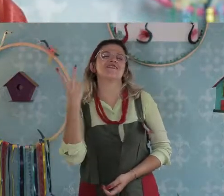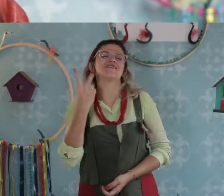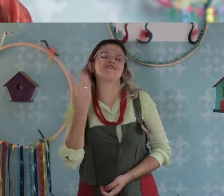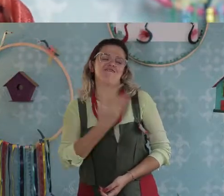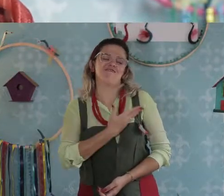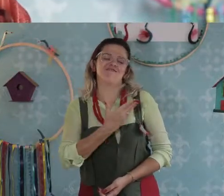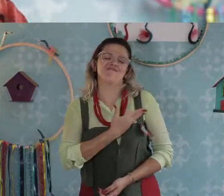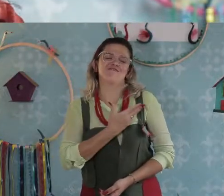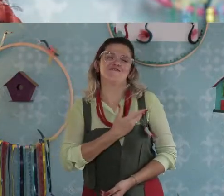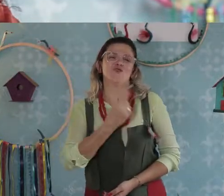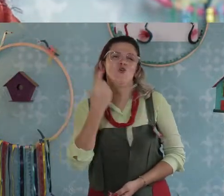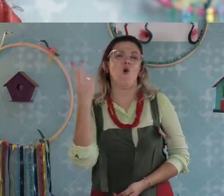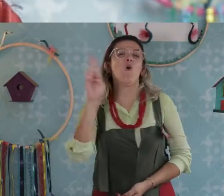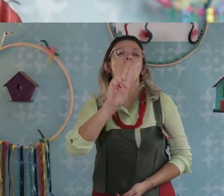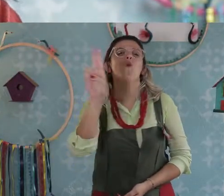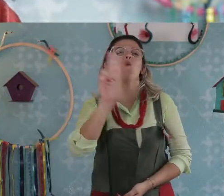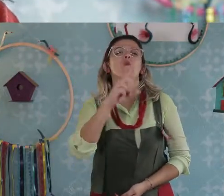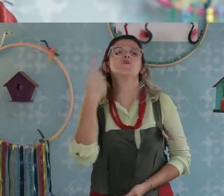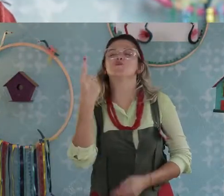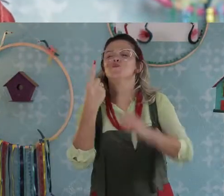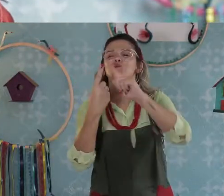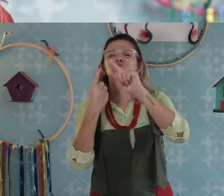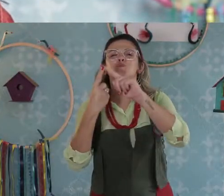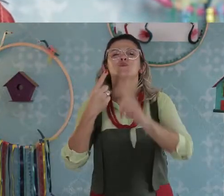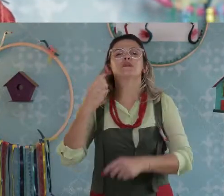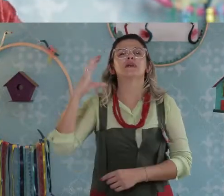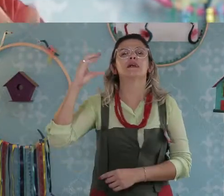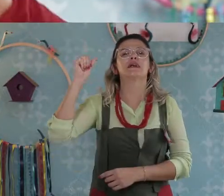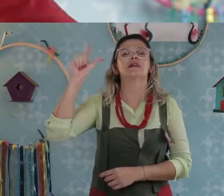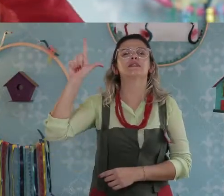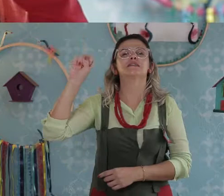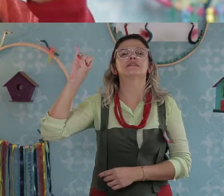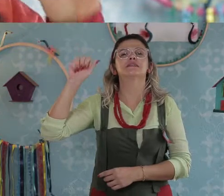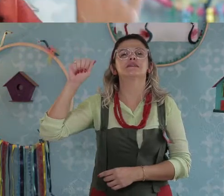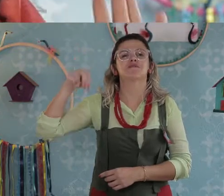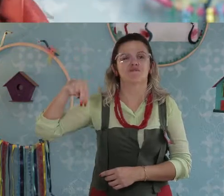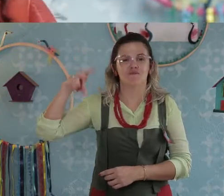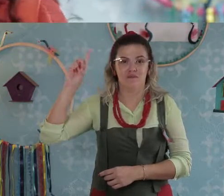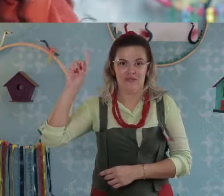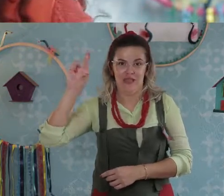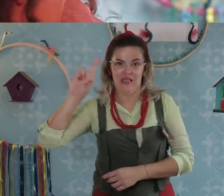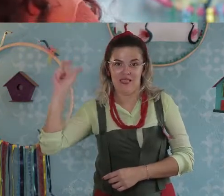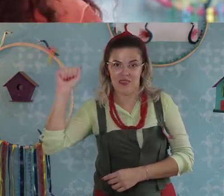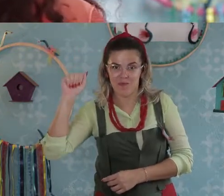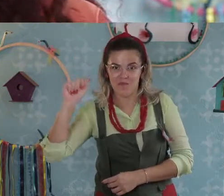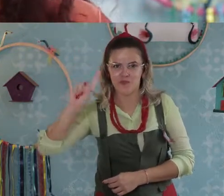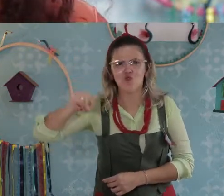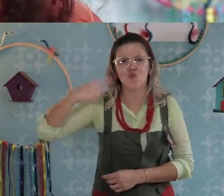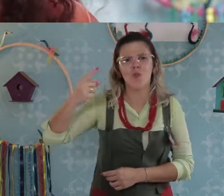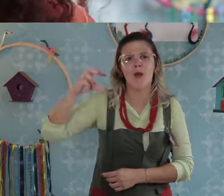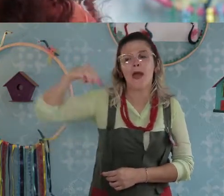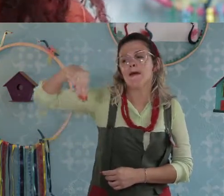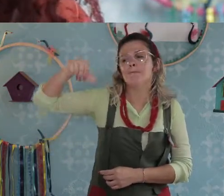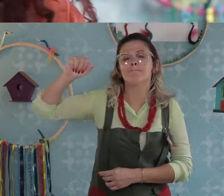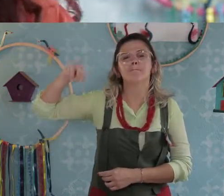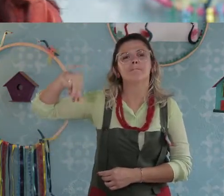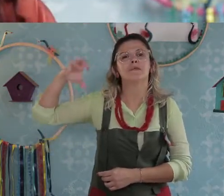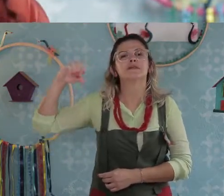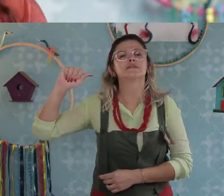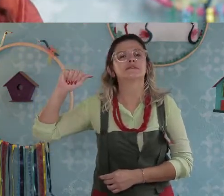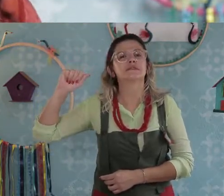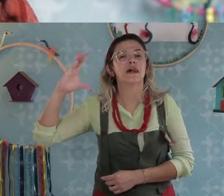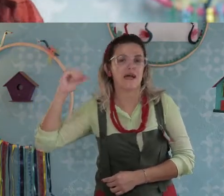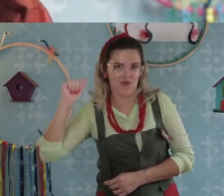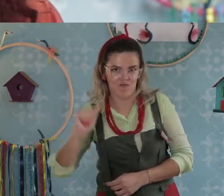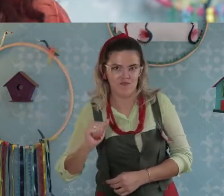amigos. Uma era Caliandra e o outro era o Manacá. Os três faziam um trio das